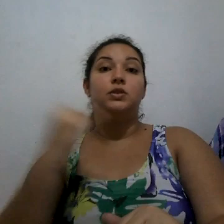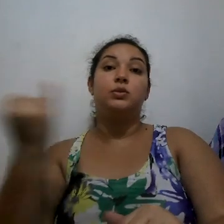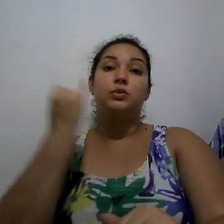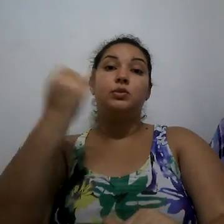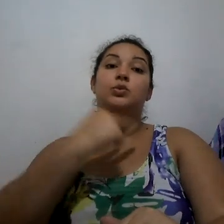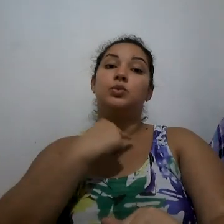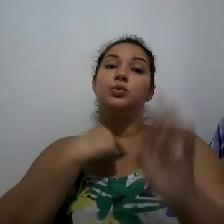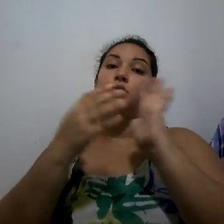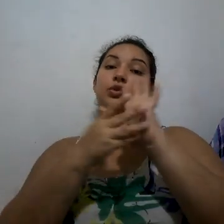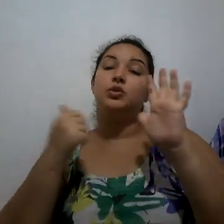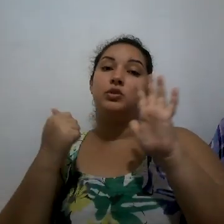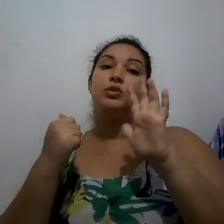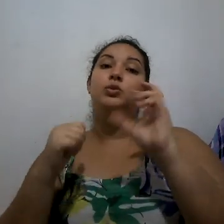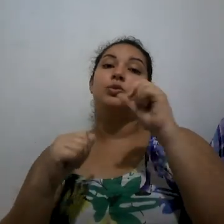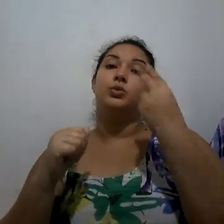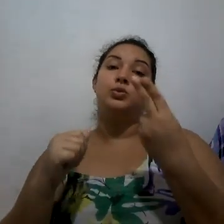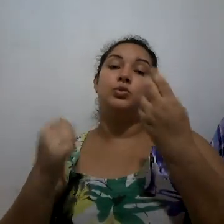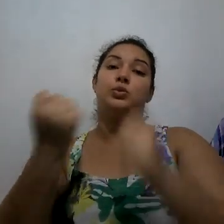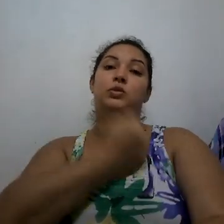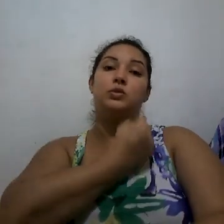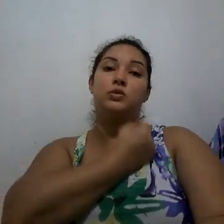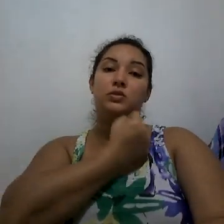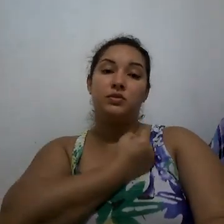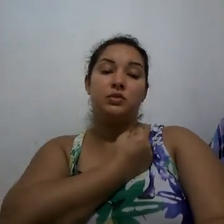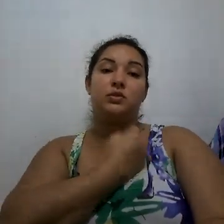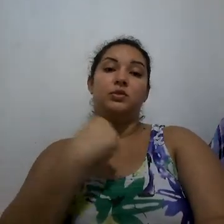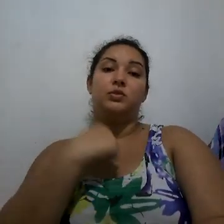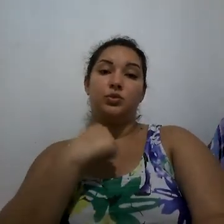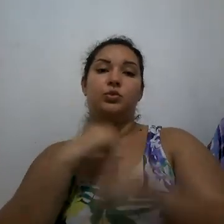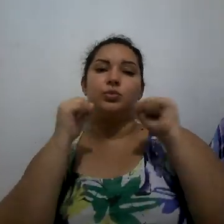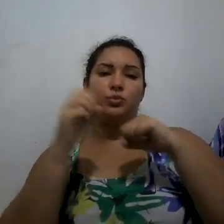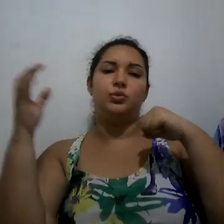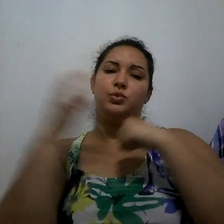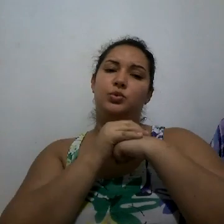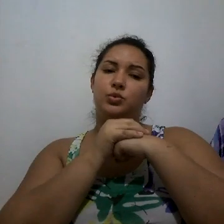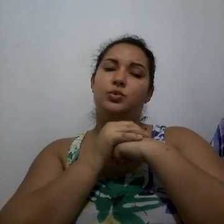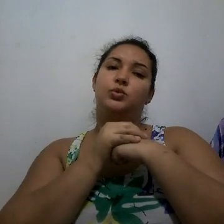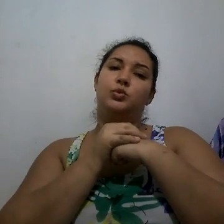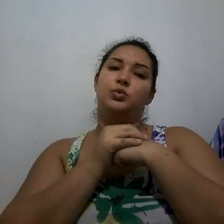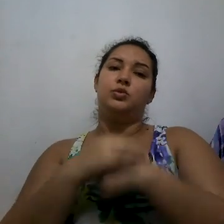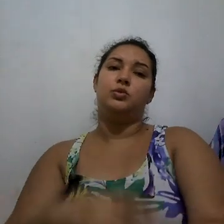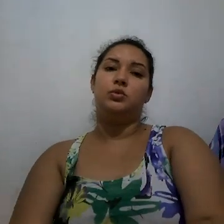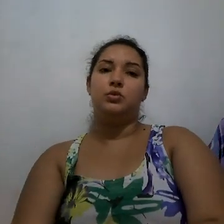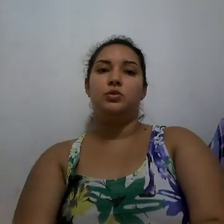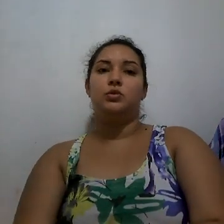ele, ou quando ele vai ser um 0 que eu posso estar omitindo ele ali. Quando vai ser isso? Quando isso vai